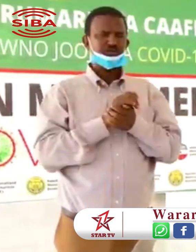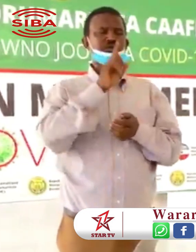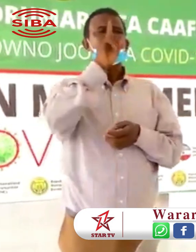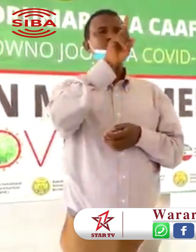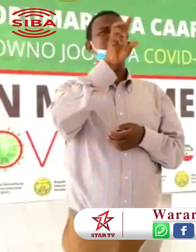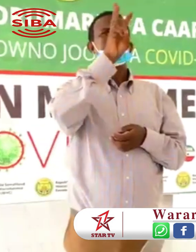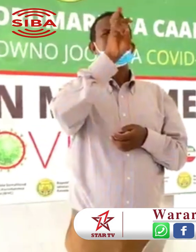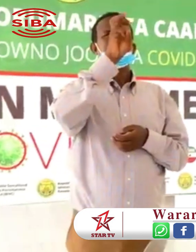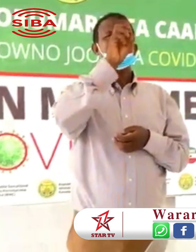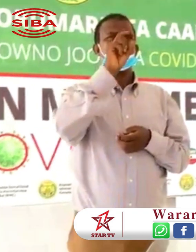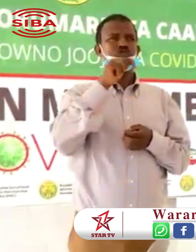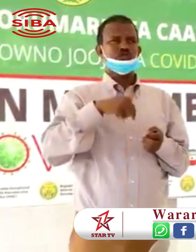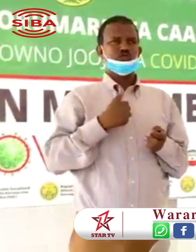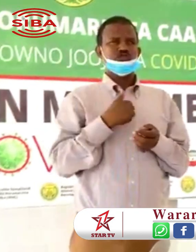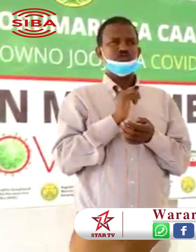103 qof